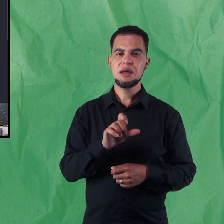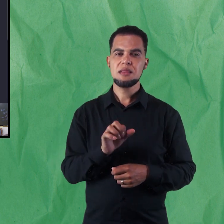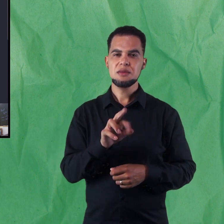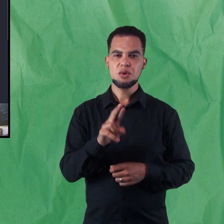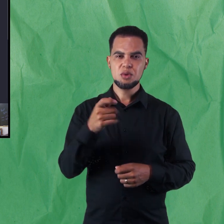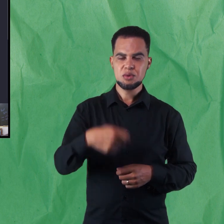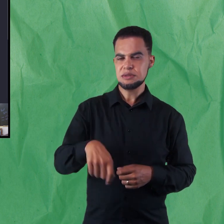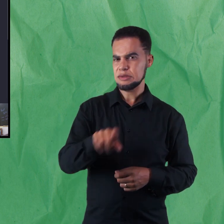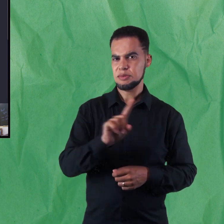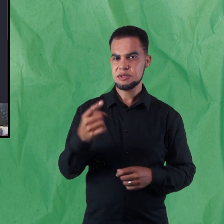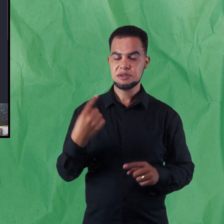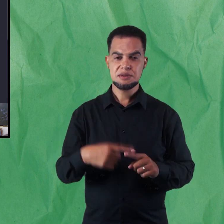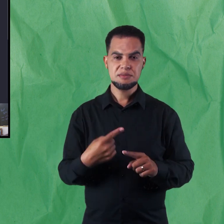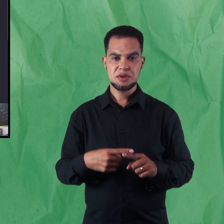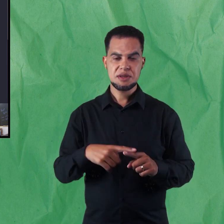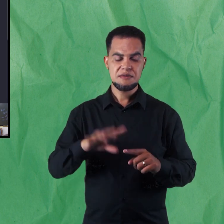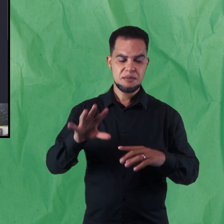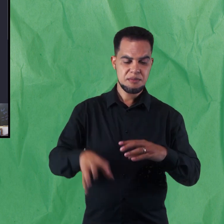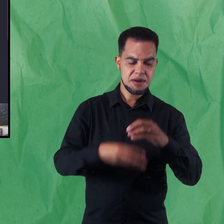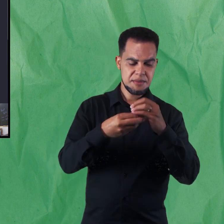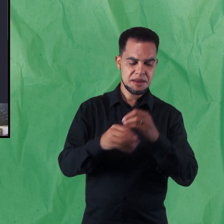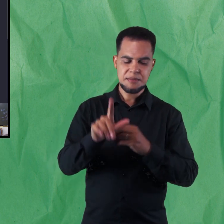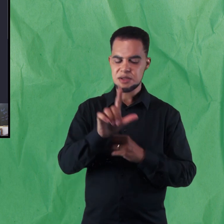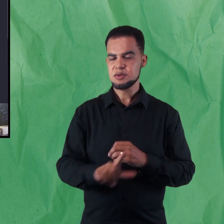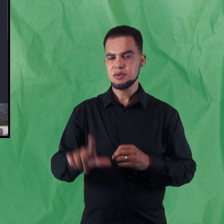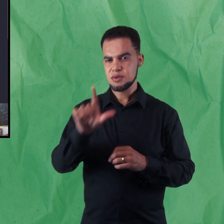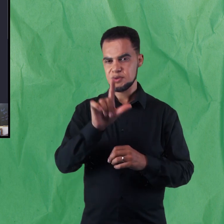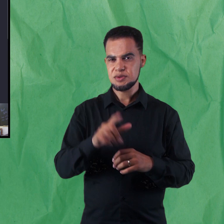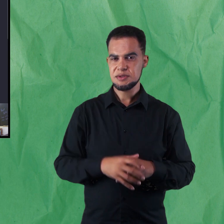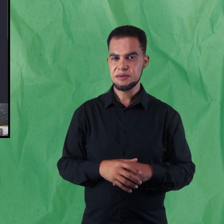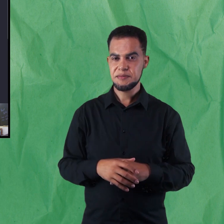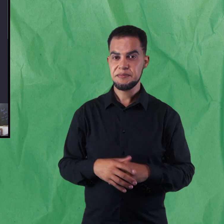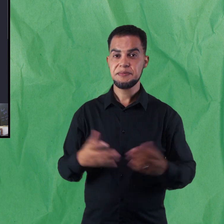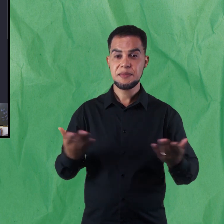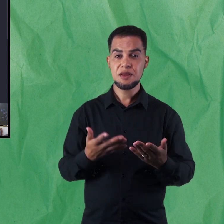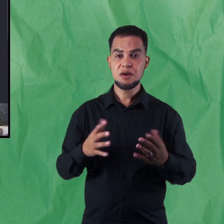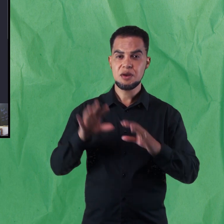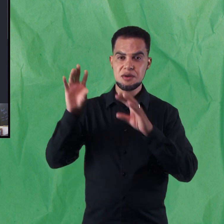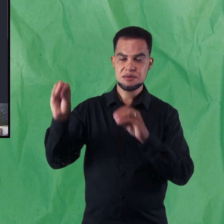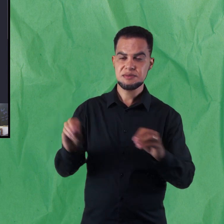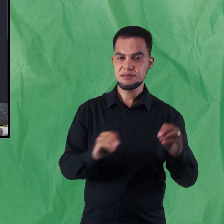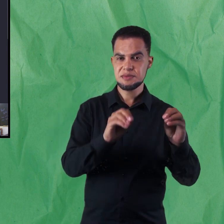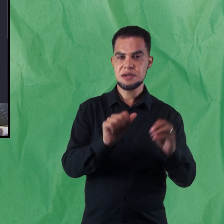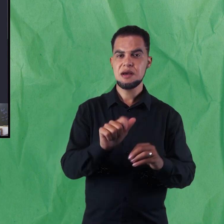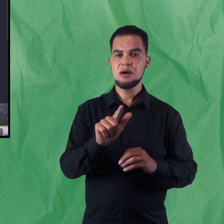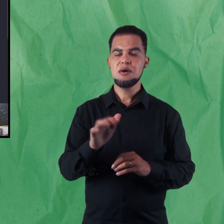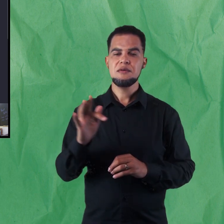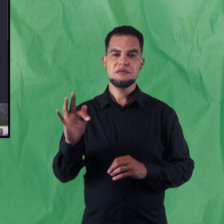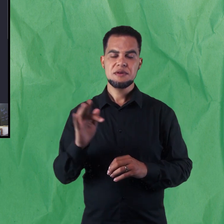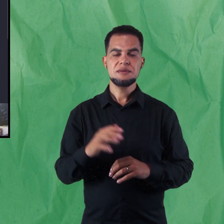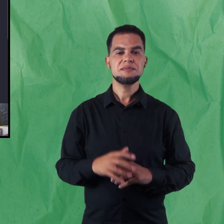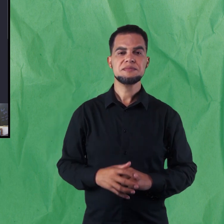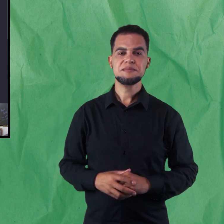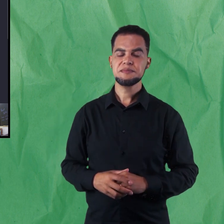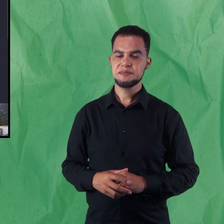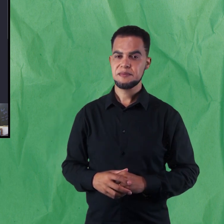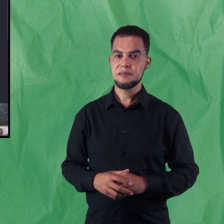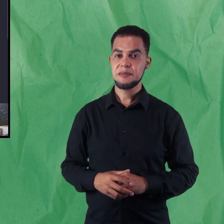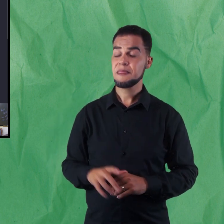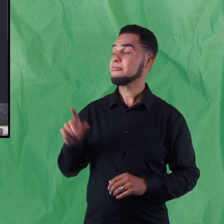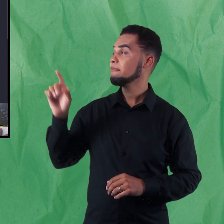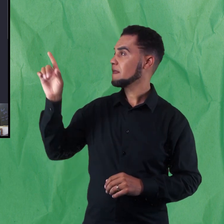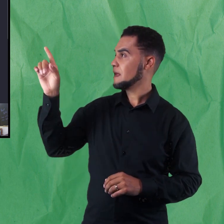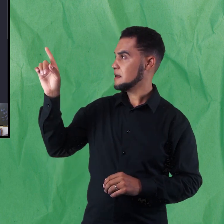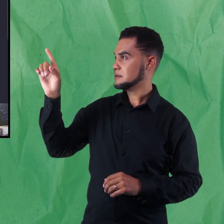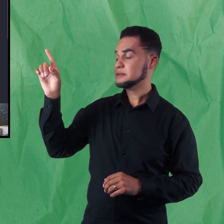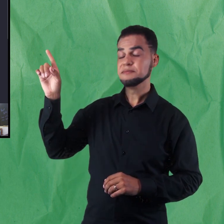agora, porque nós vamos implementar uma parte mais lógica. Nós vamos importar o Auth, tá? E